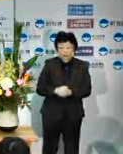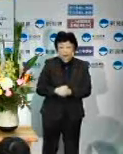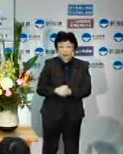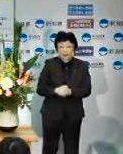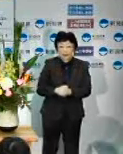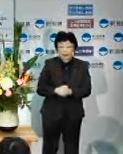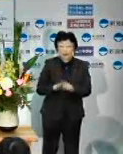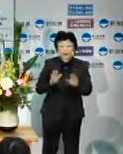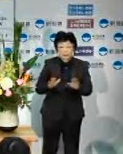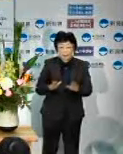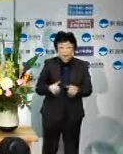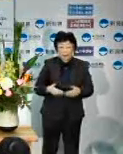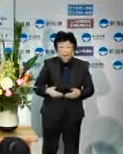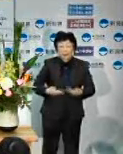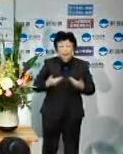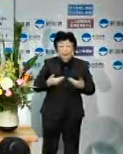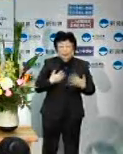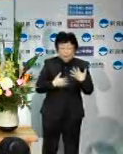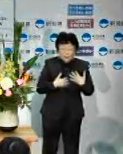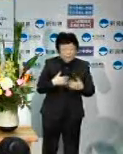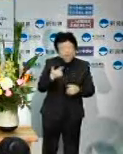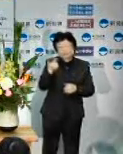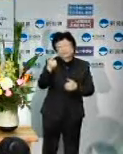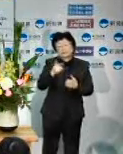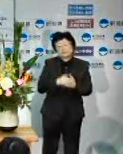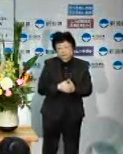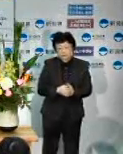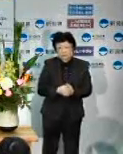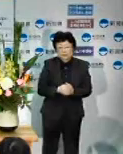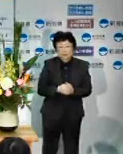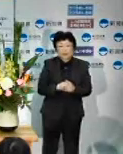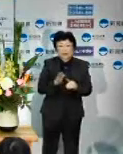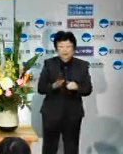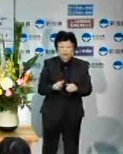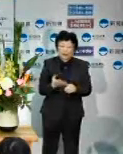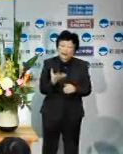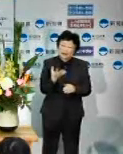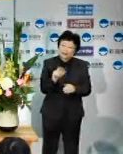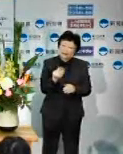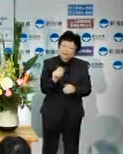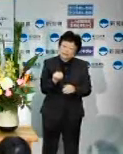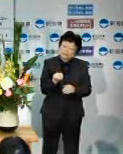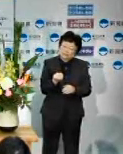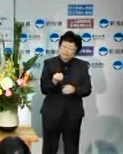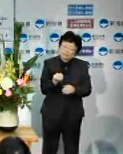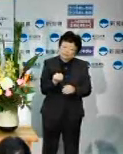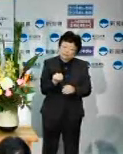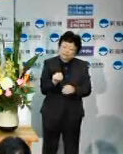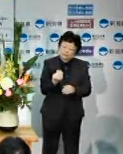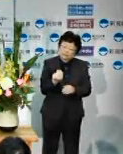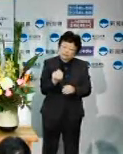喜一憂してもしょうがないところで少しこの数日というか